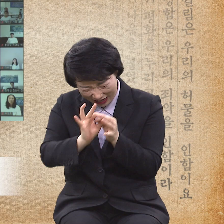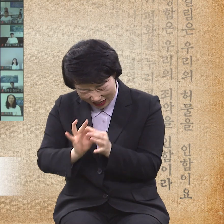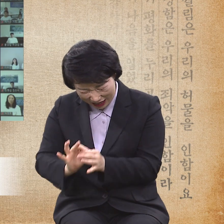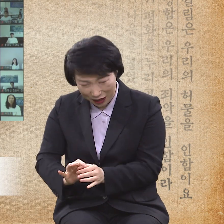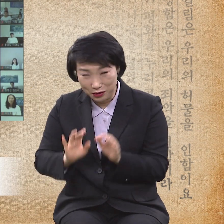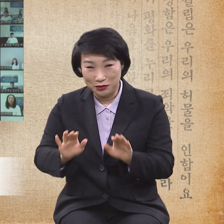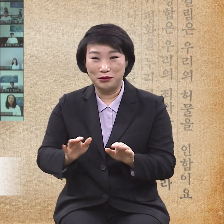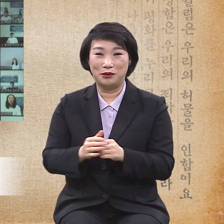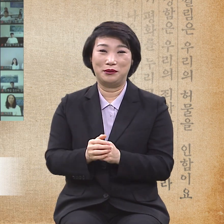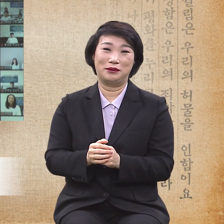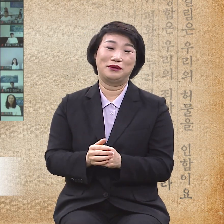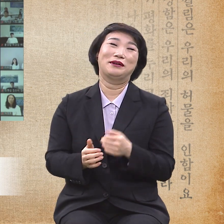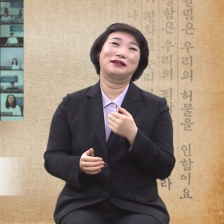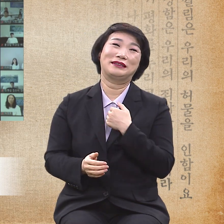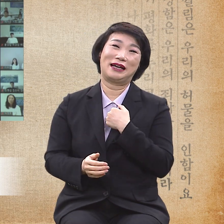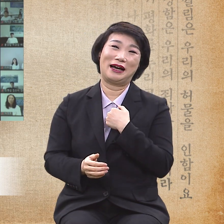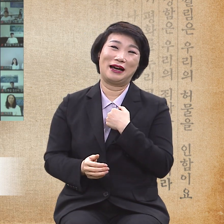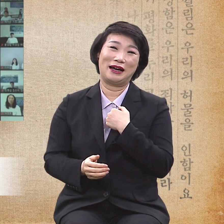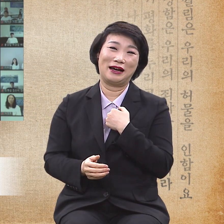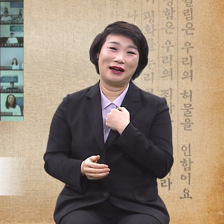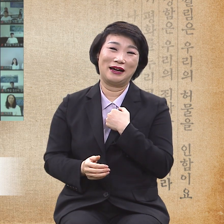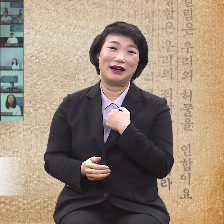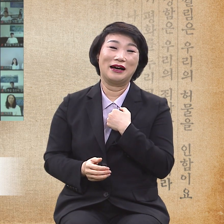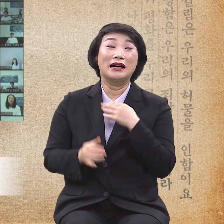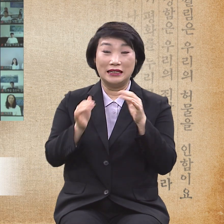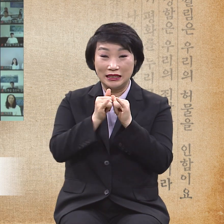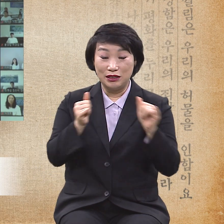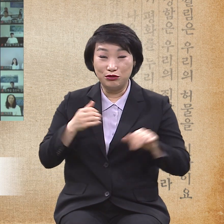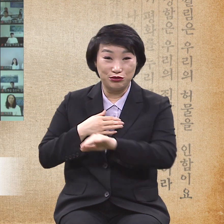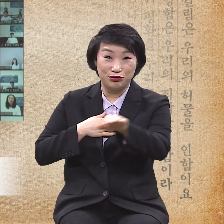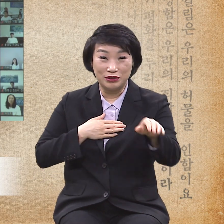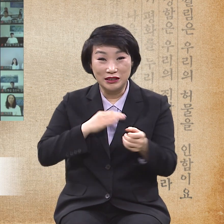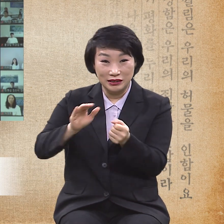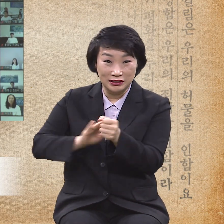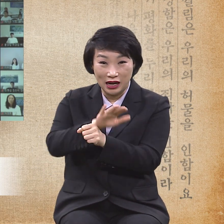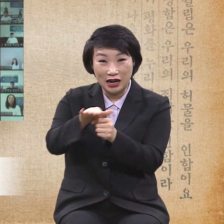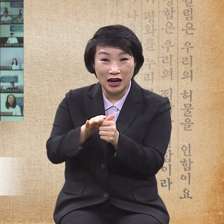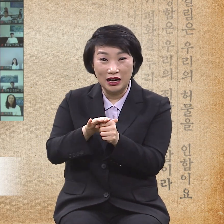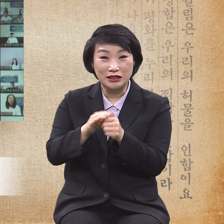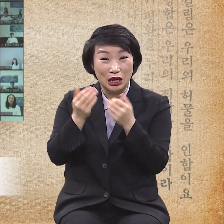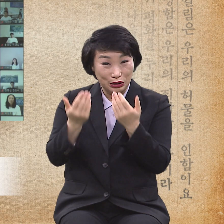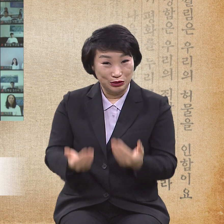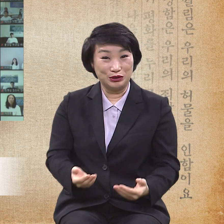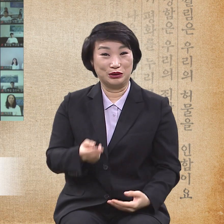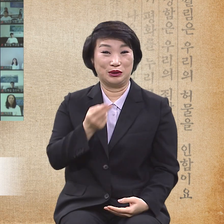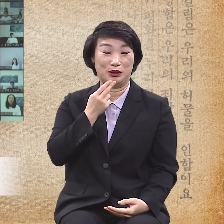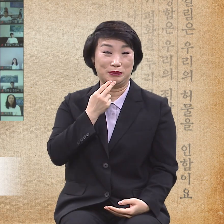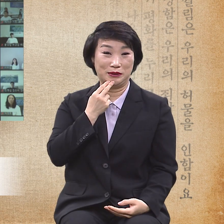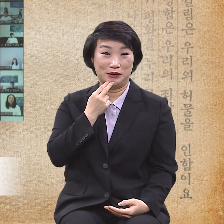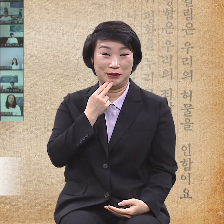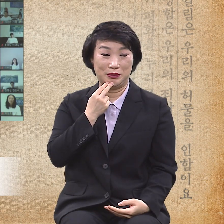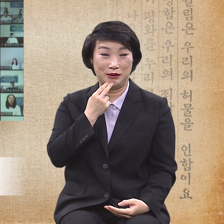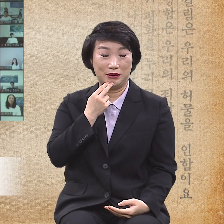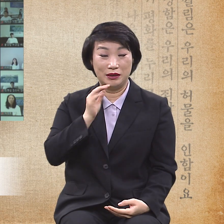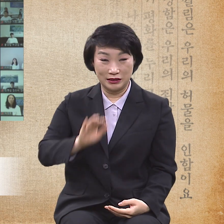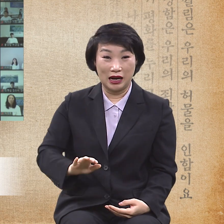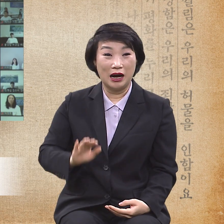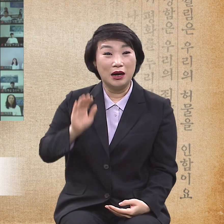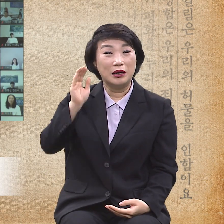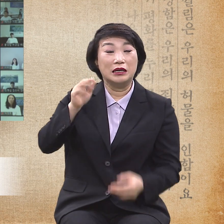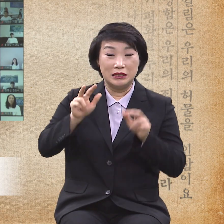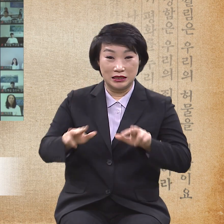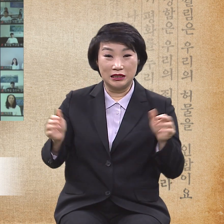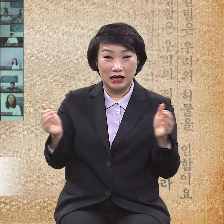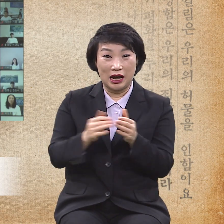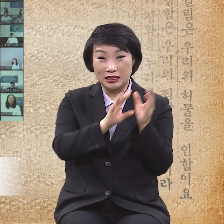끝까지 나를, 인류를 사랑하심에 쉬지 않는 데 대해서, 그래서